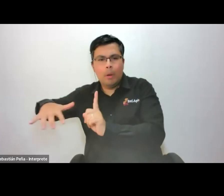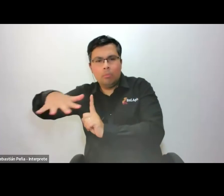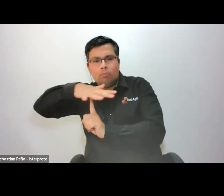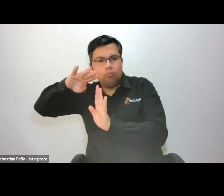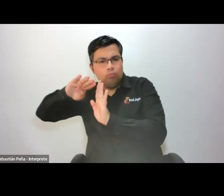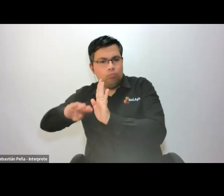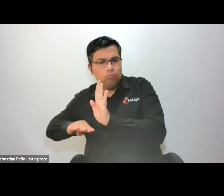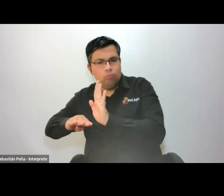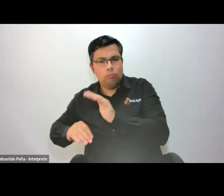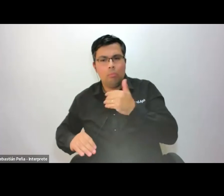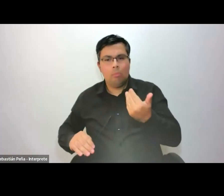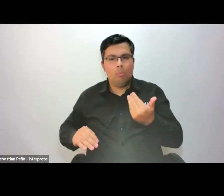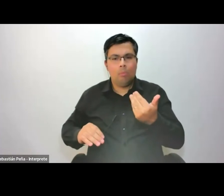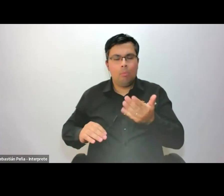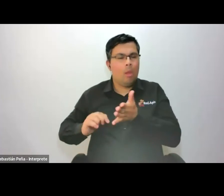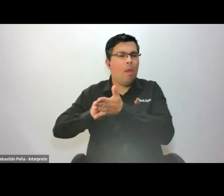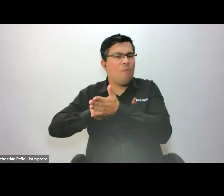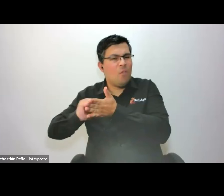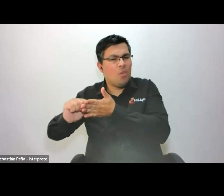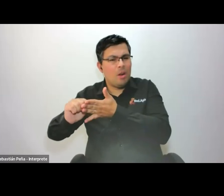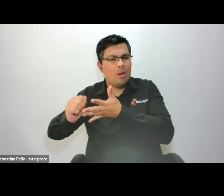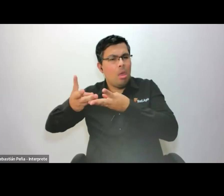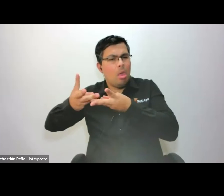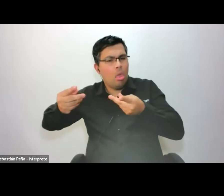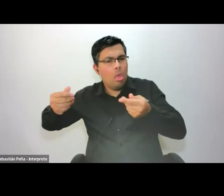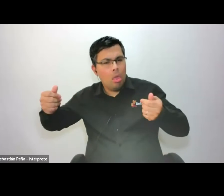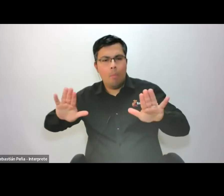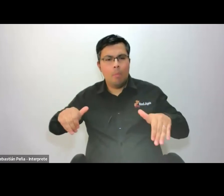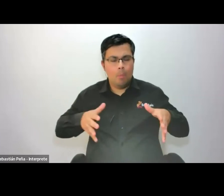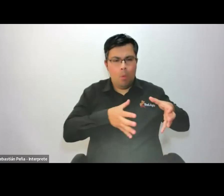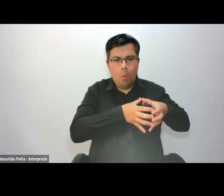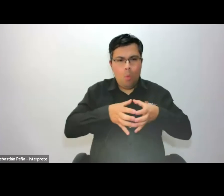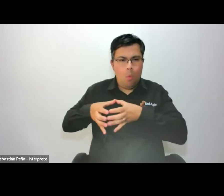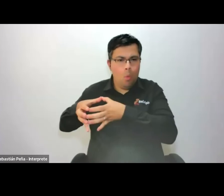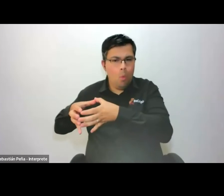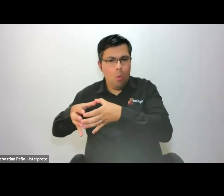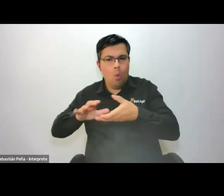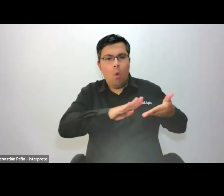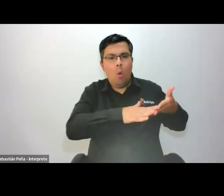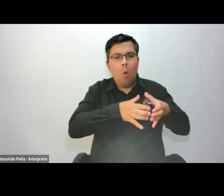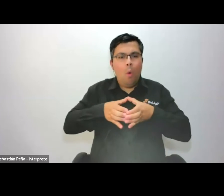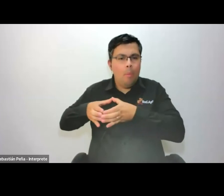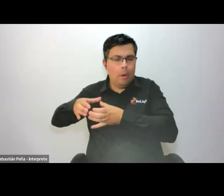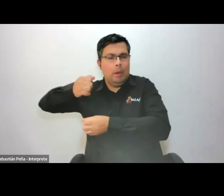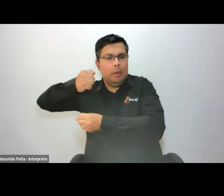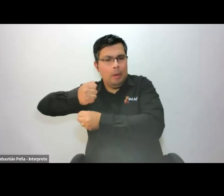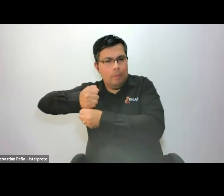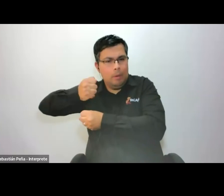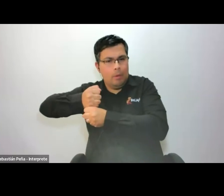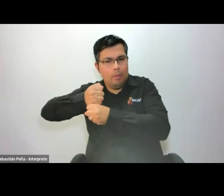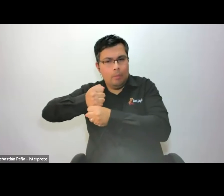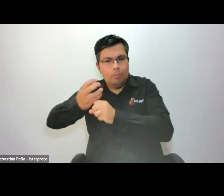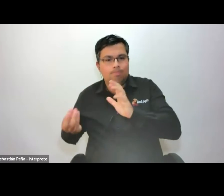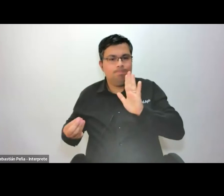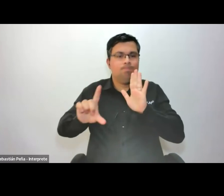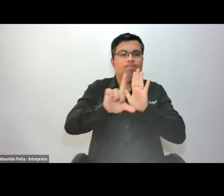una demanda sentida y trabajada con las propias comunidades autistas. ¿Ya? No es una ley que se le haya impuesto